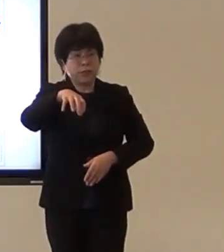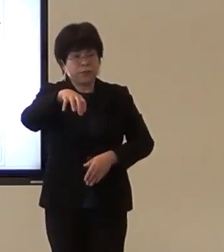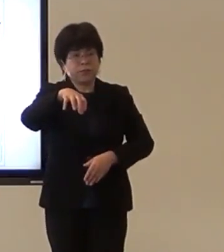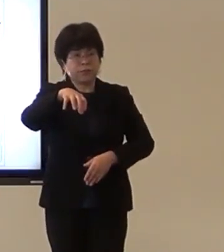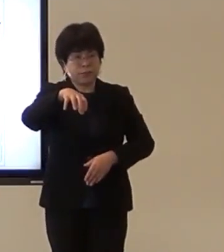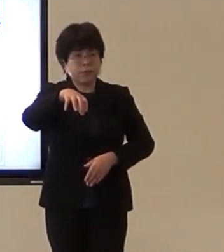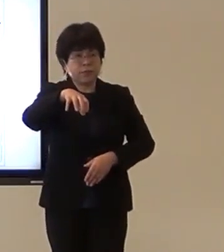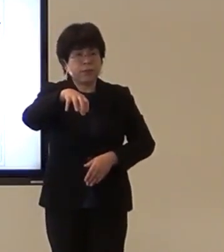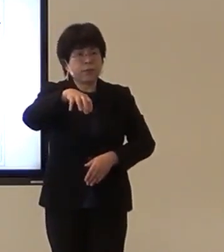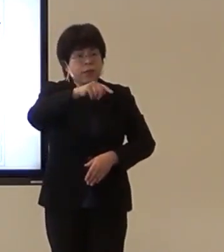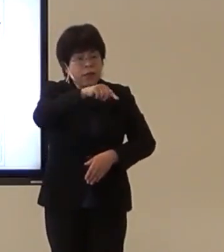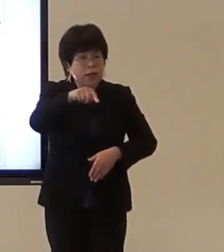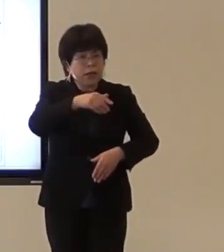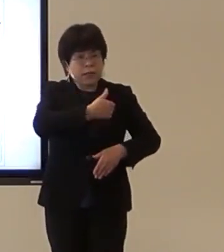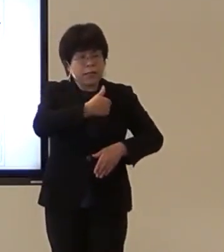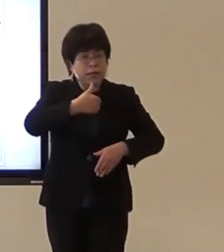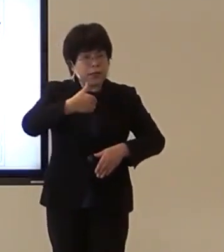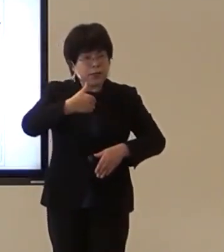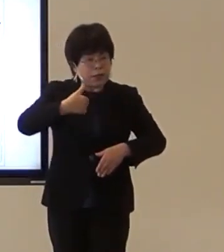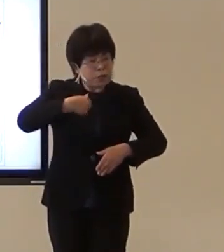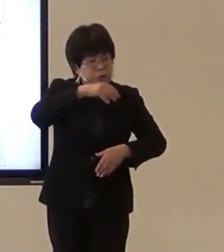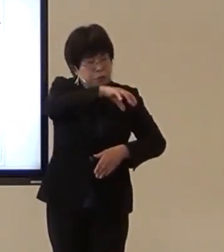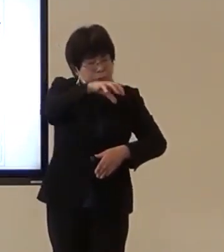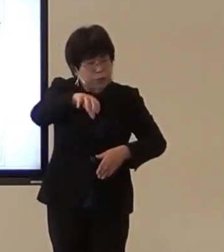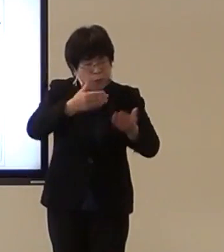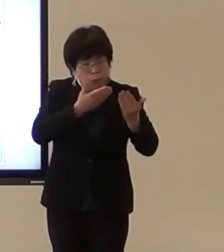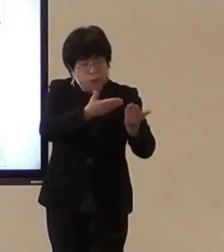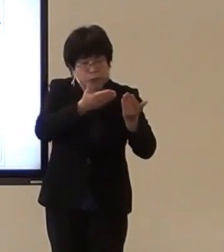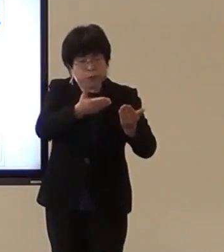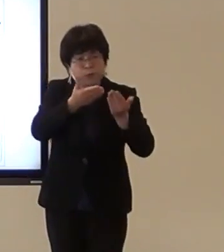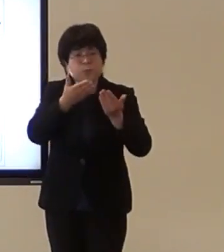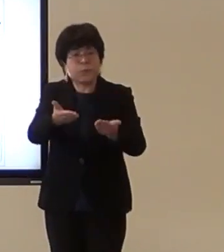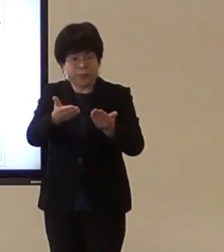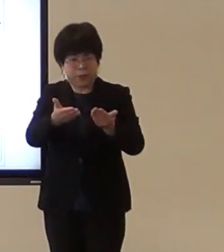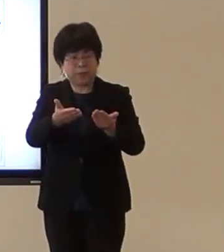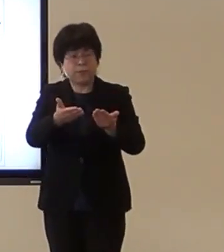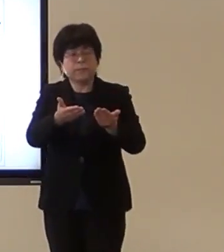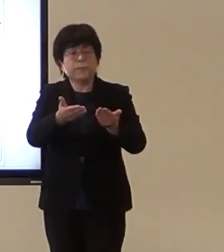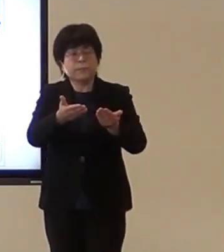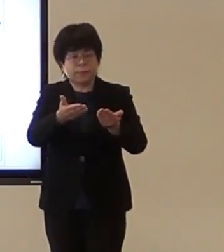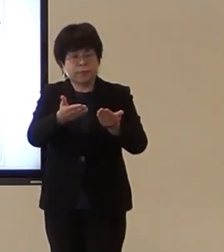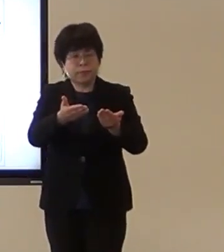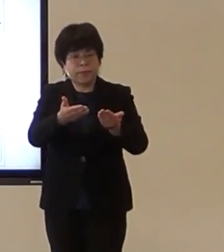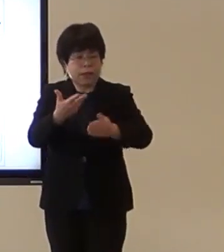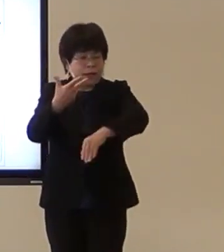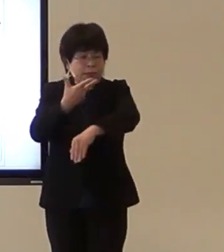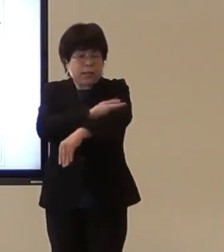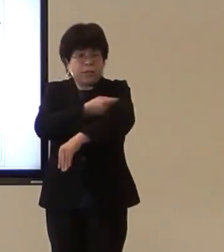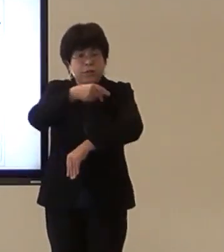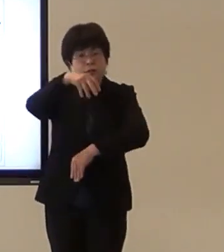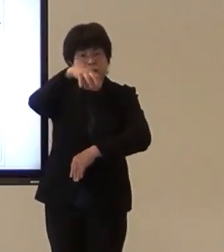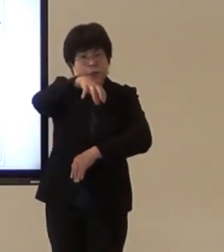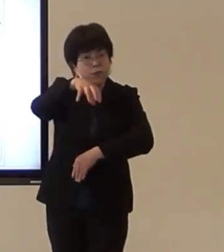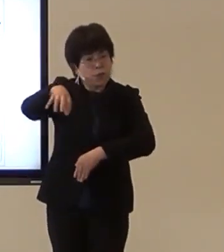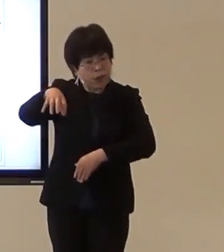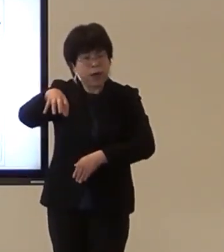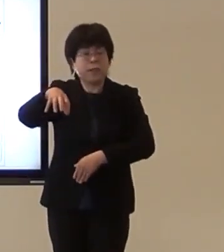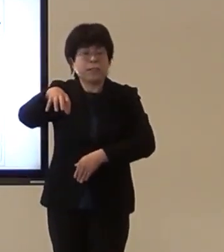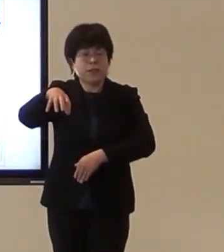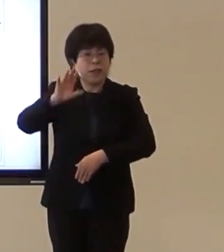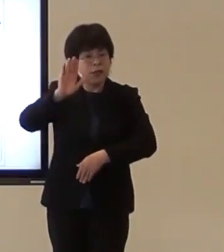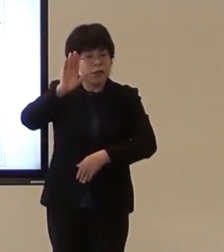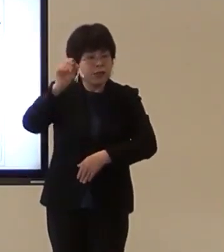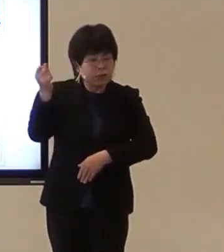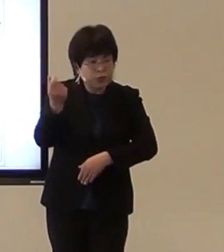の意向確認を行っているところであります。接種会場につきましては、今後早急に詳細